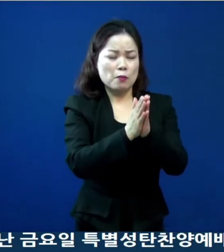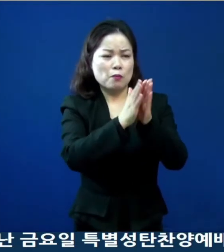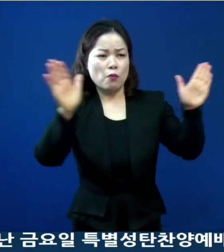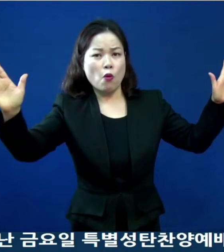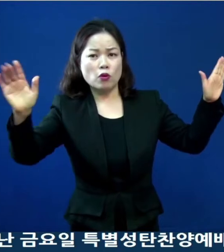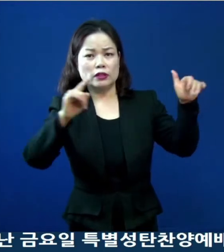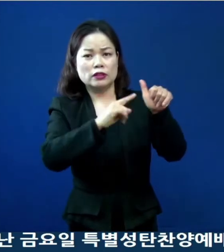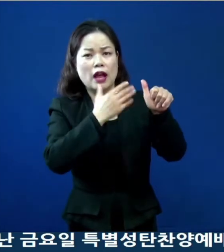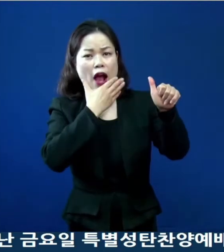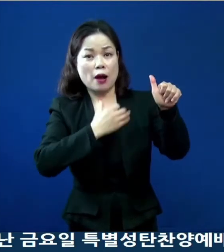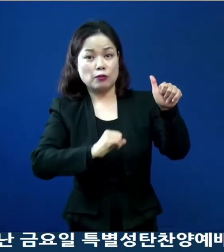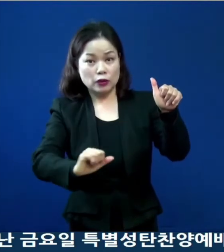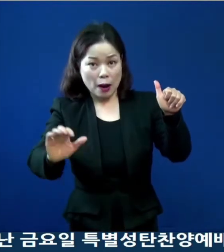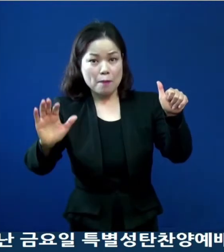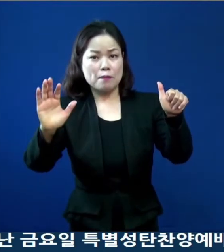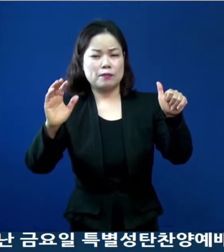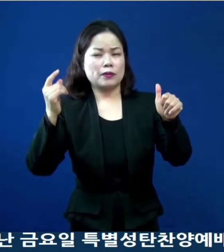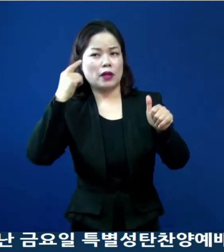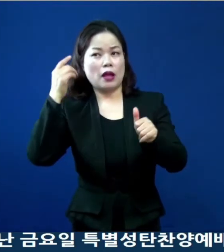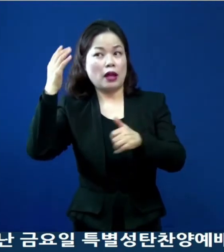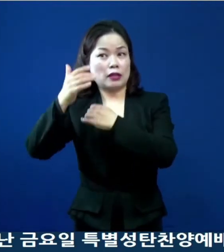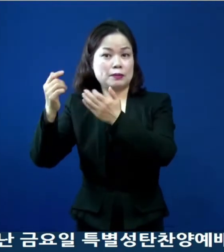대표적이었습니다. 아브라함이 대표적이었습니다. 그런데